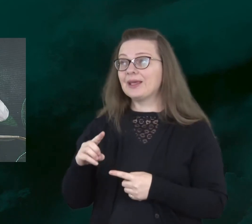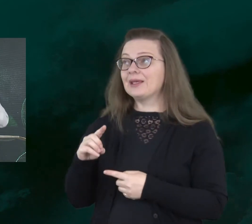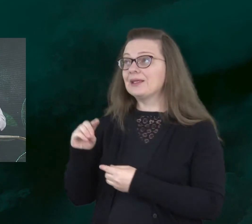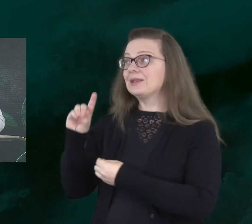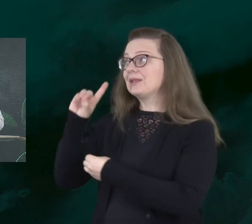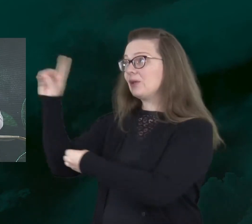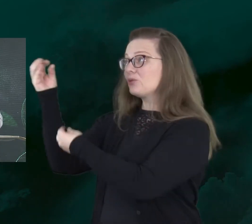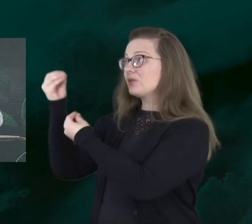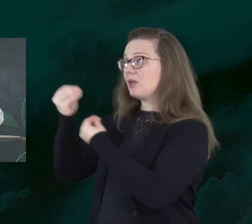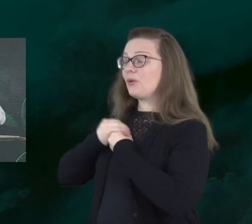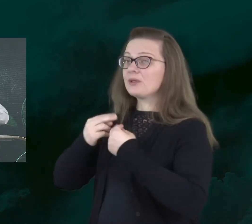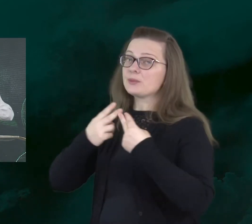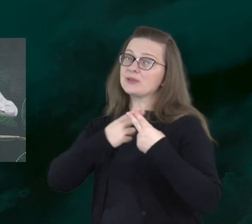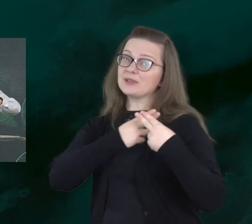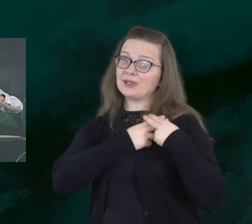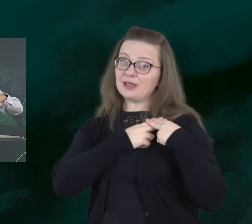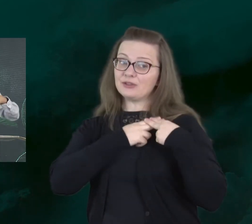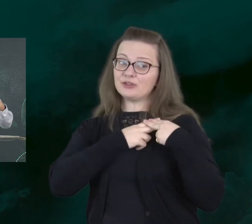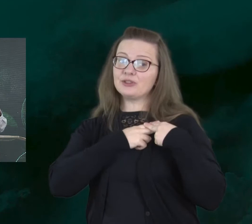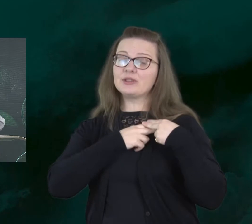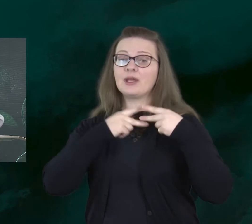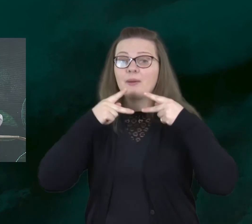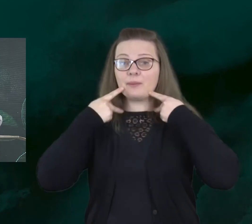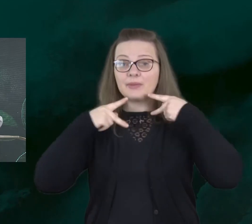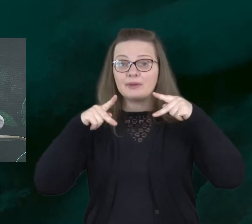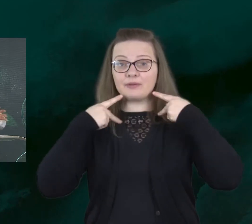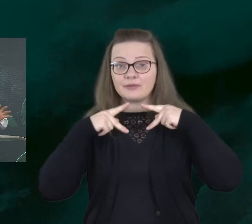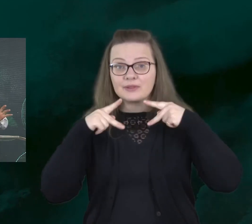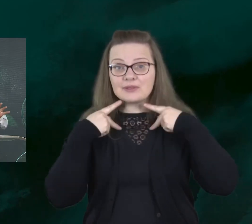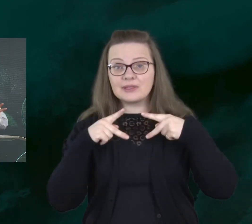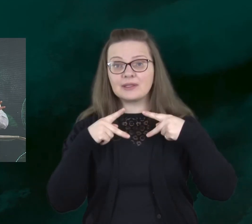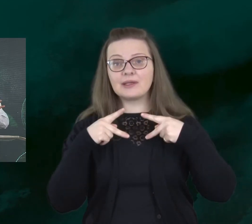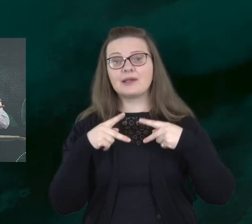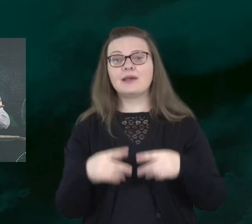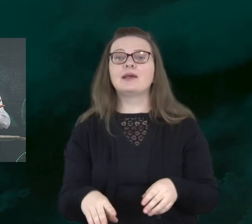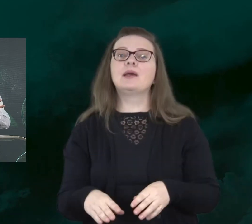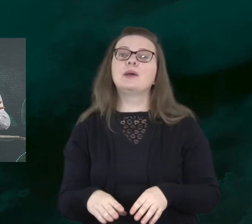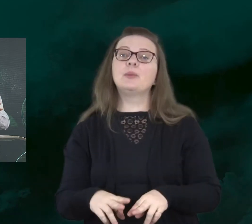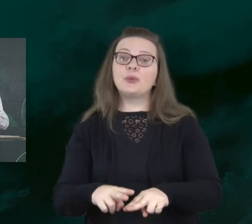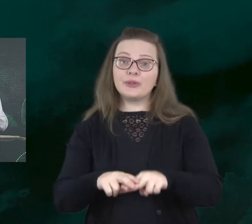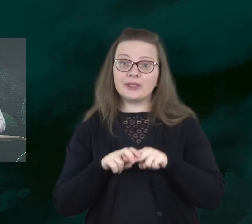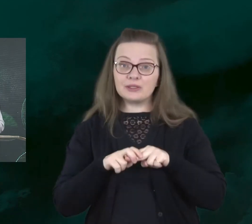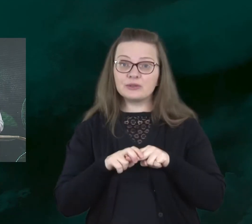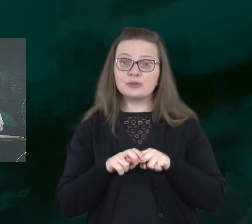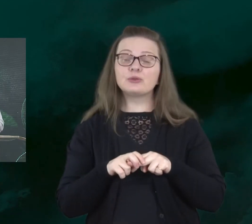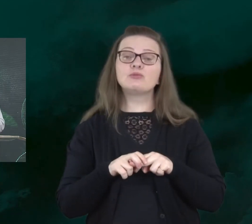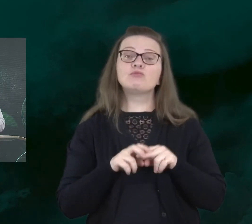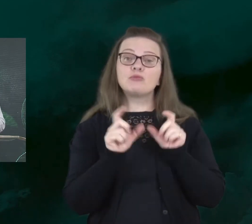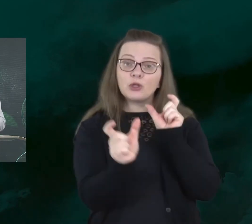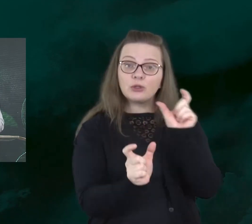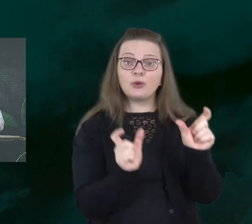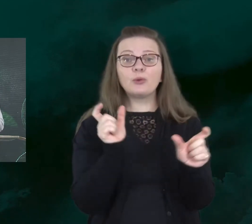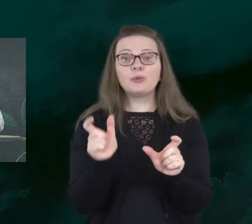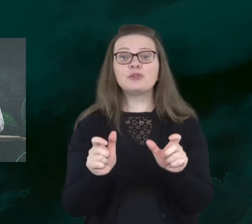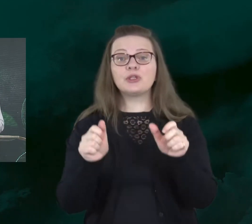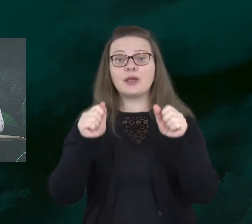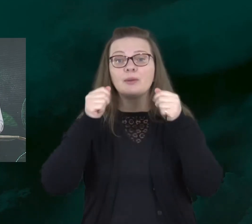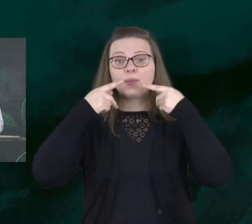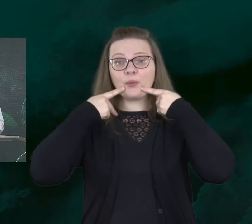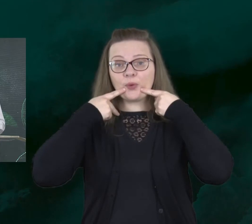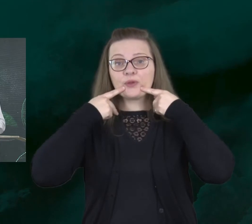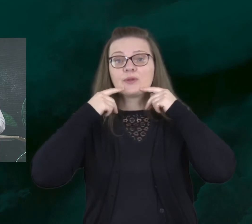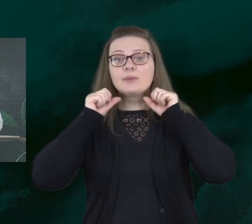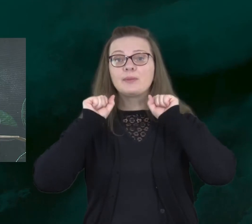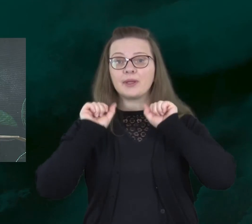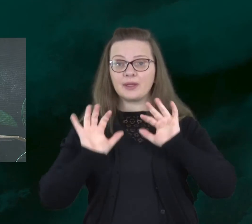nos seus profetas, as coisas prosperam. Então, esse grupo de jovens, um dia, irmão Dong